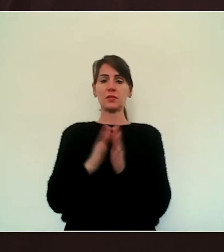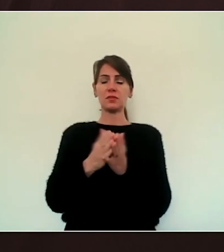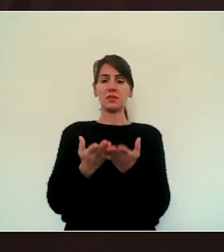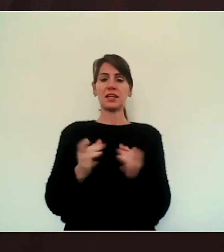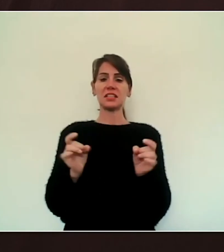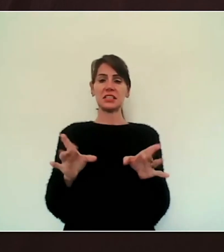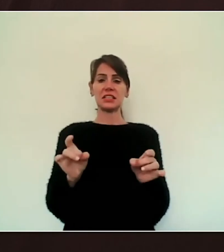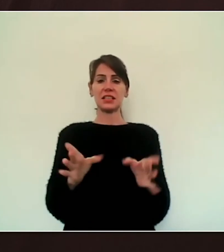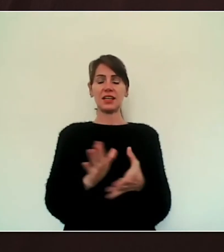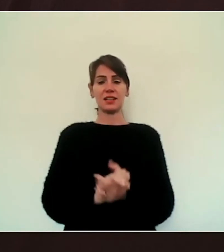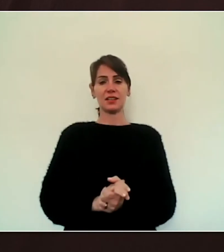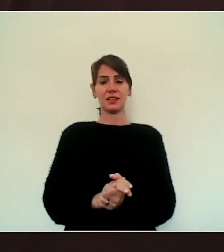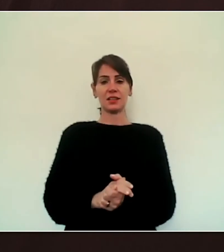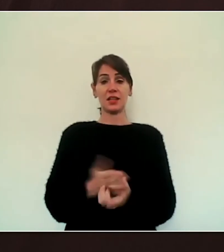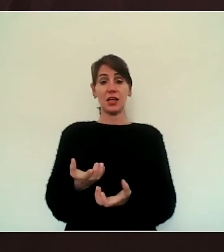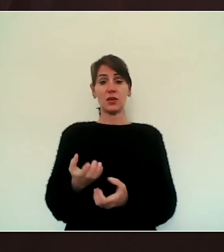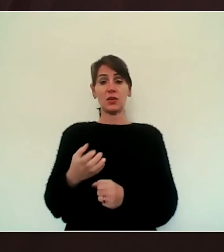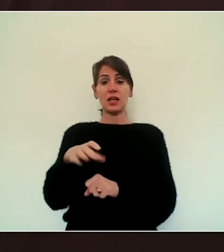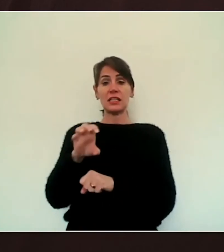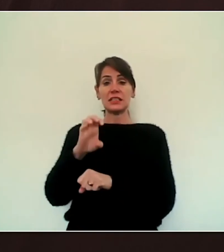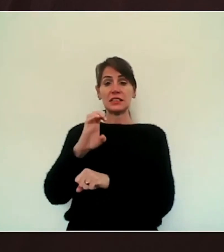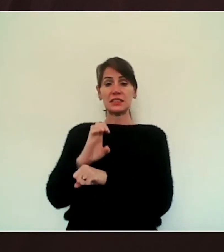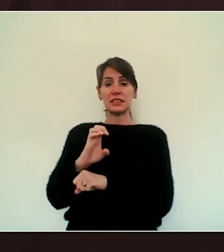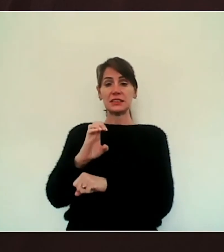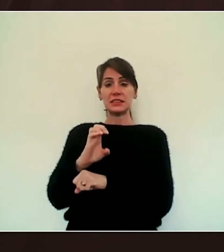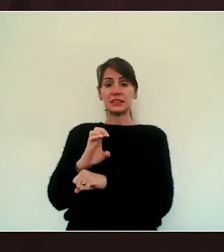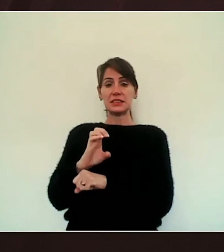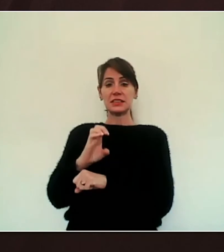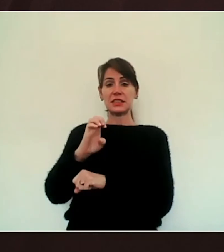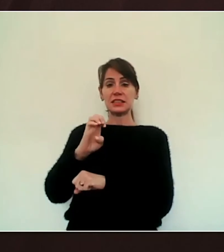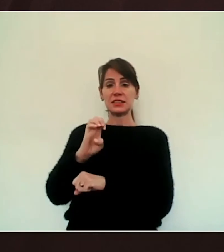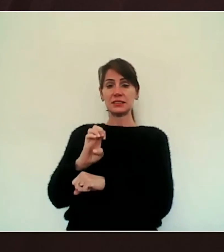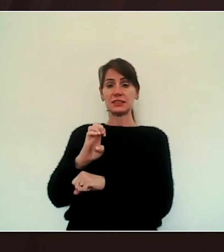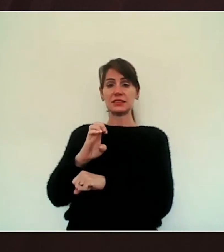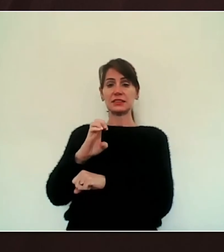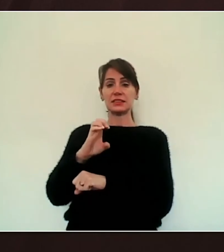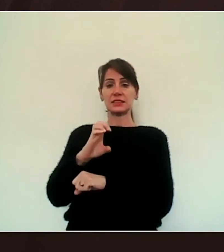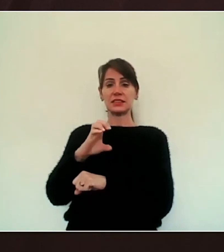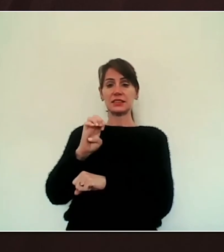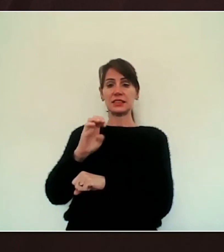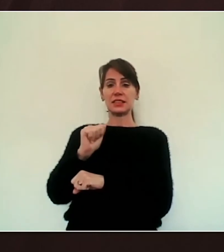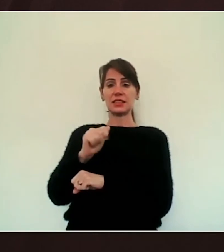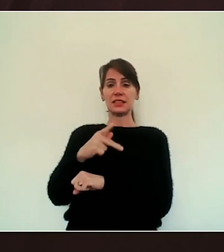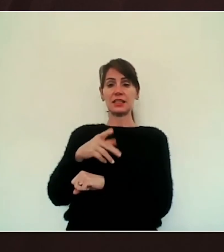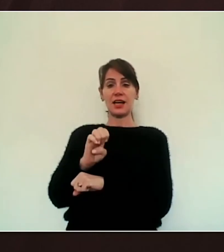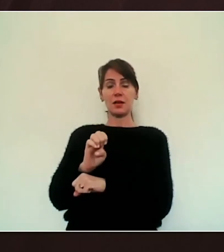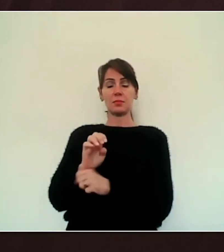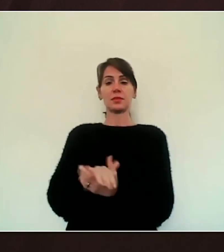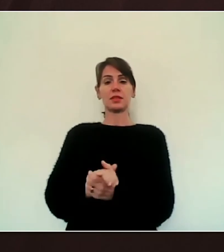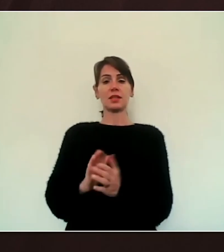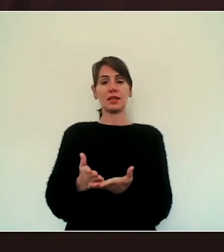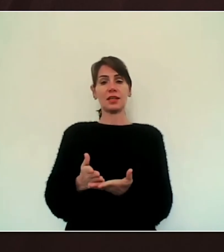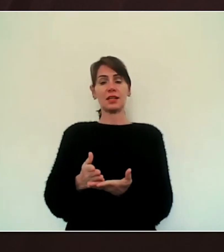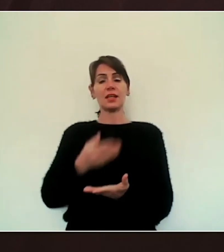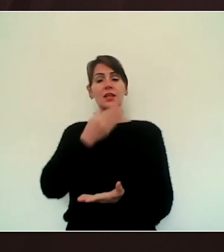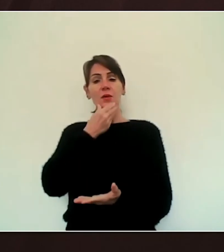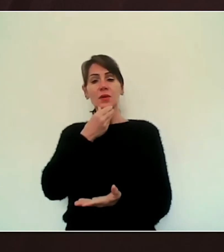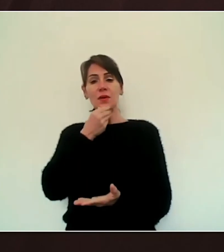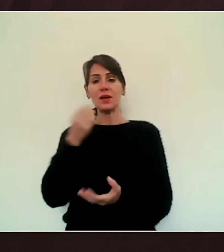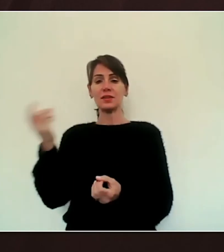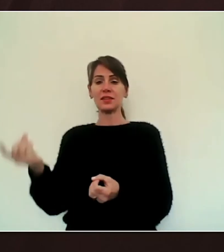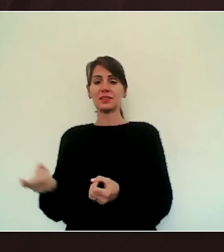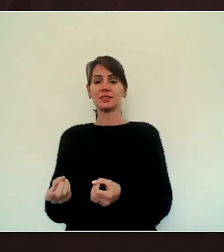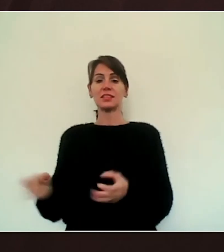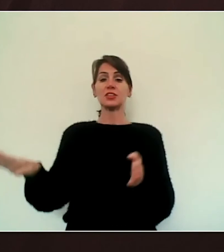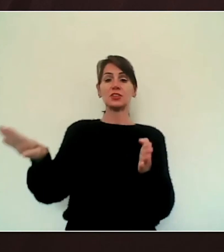te ligando. Irmãos, e ontem, ele chegou no CEAP, aleluia! Isso é obra do Espírito,